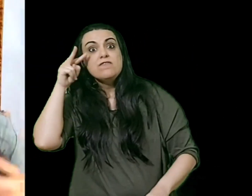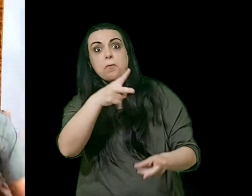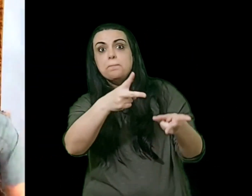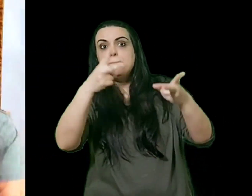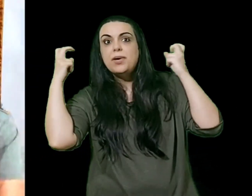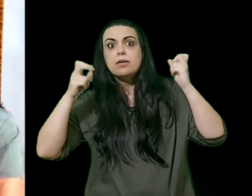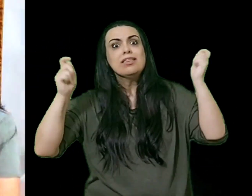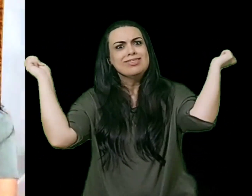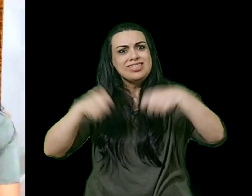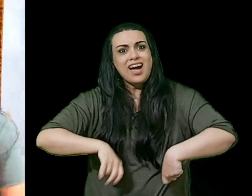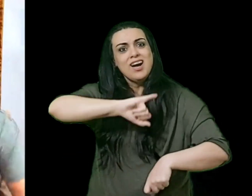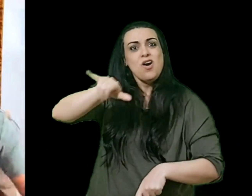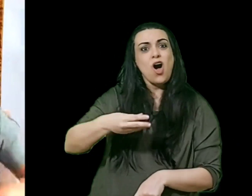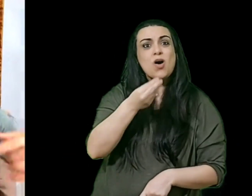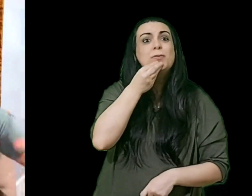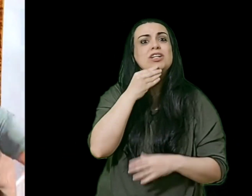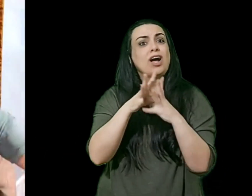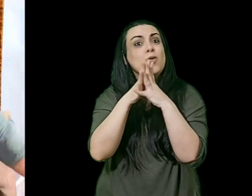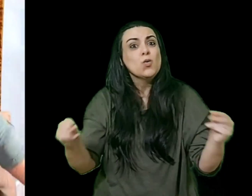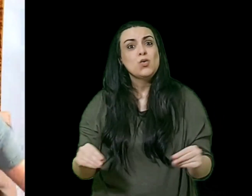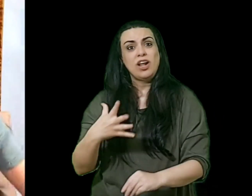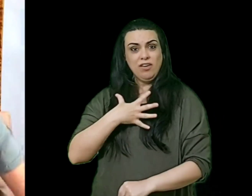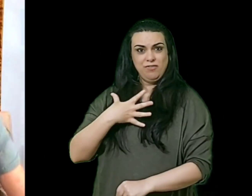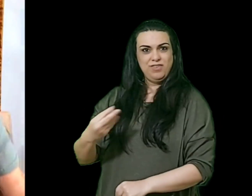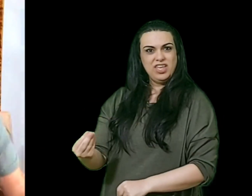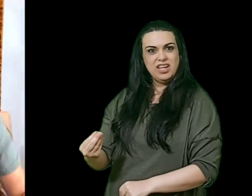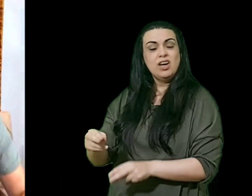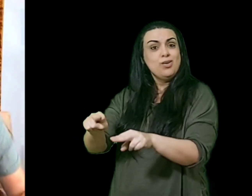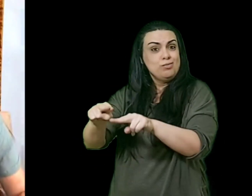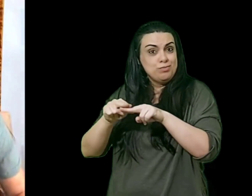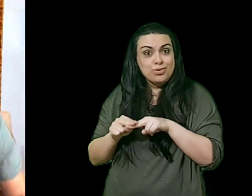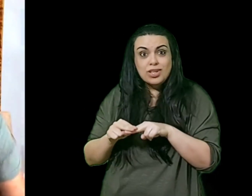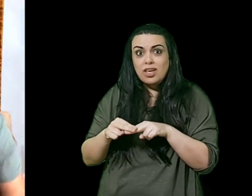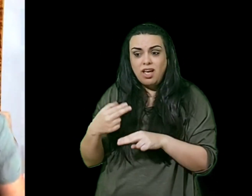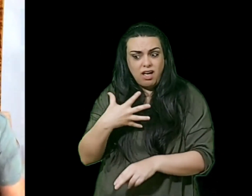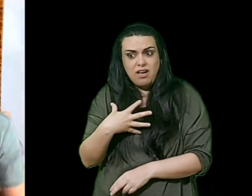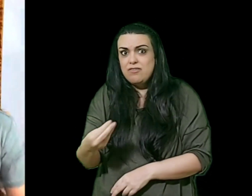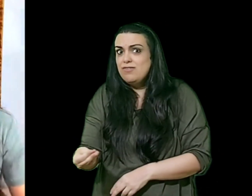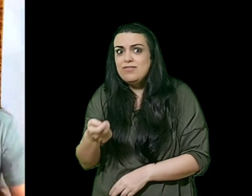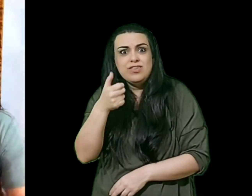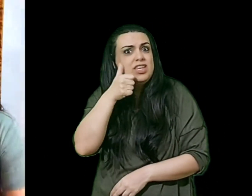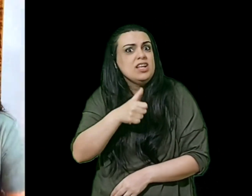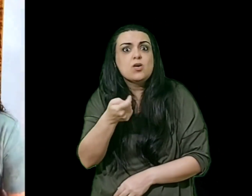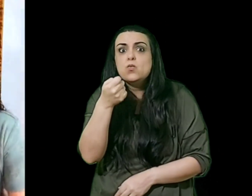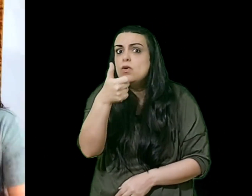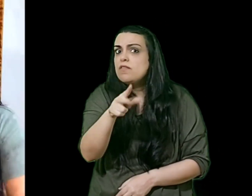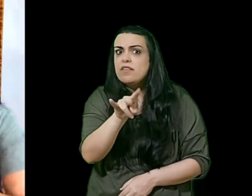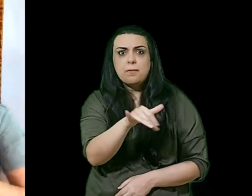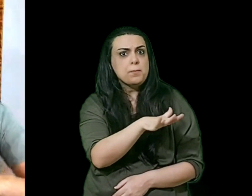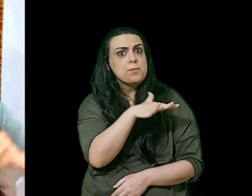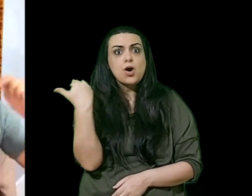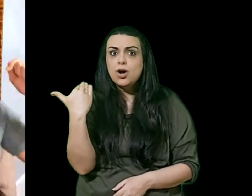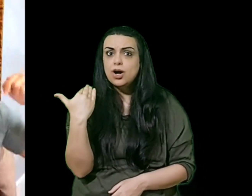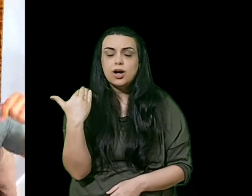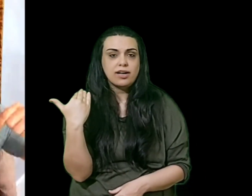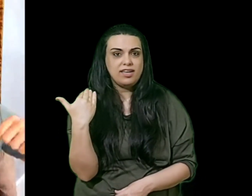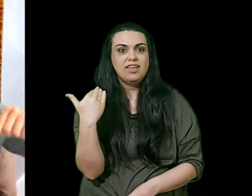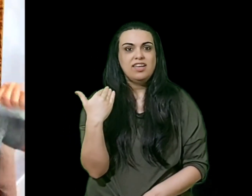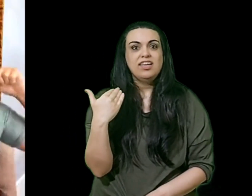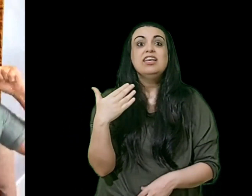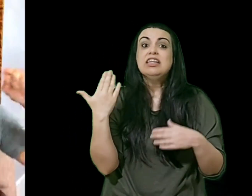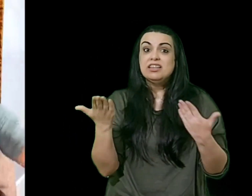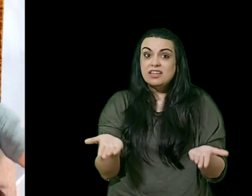a cura que a sua filha precisava. Porque ela já estava a perecer, né? Já estava a morrer. Então presta atenção, lá em Marcos 5,